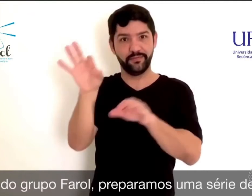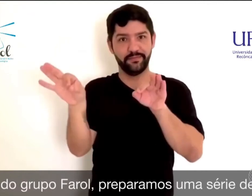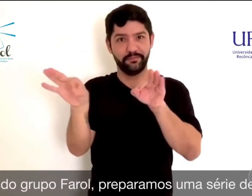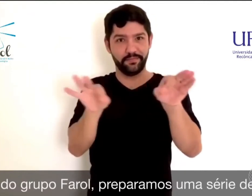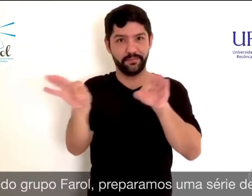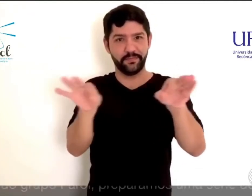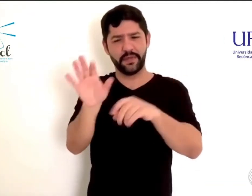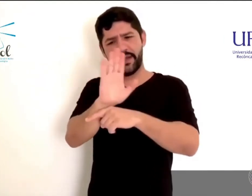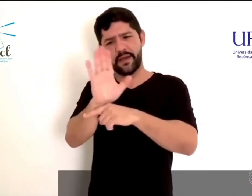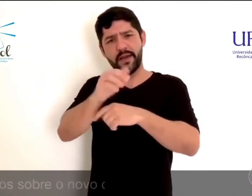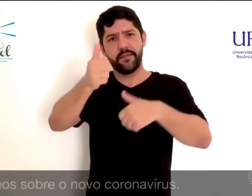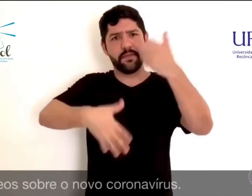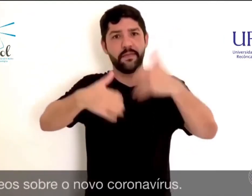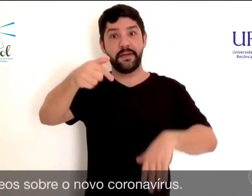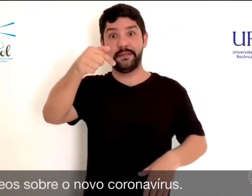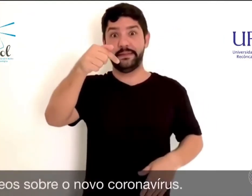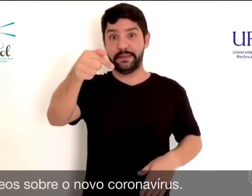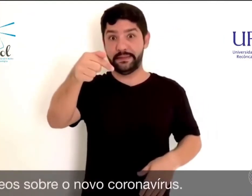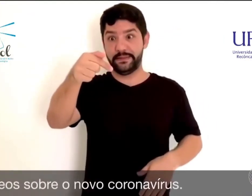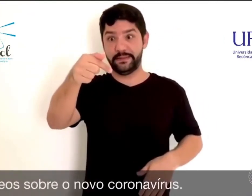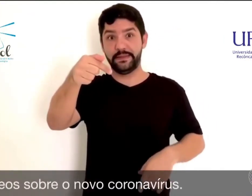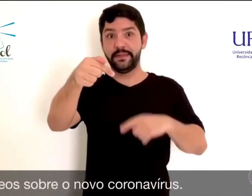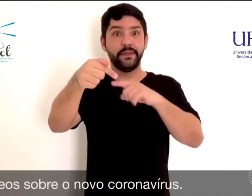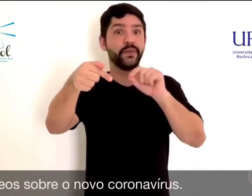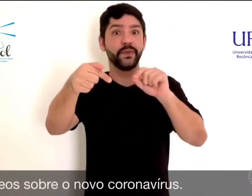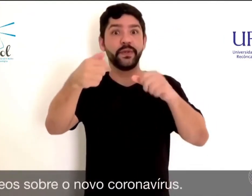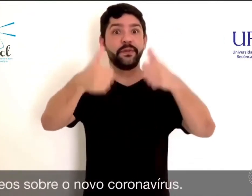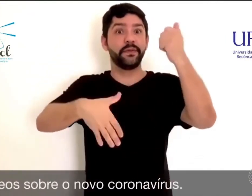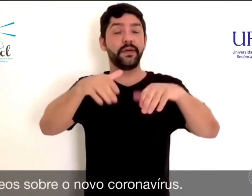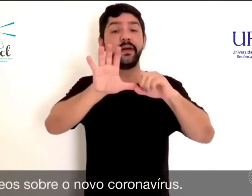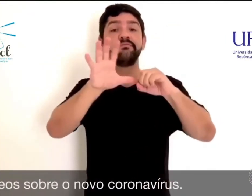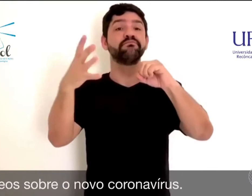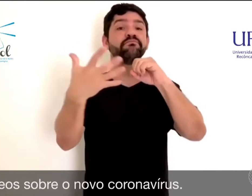do Grupo Farol, preparamos uma série de sete vídeos sobre o novo coronavírus.